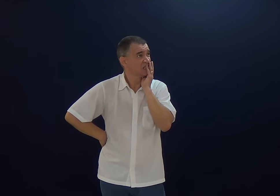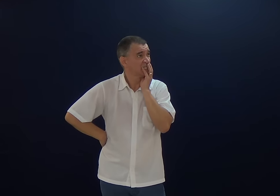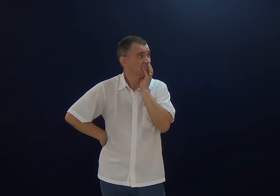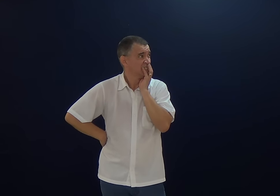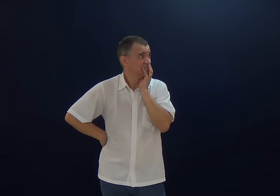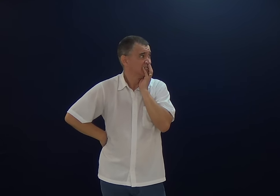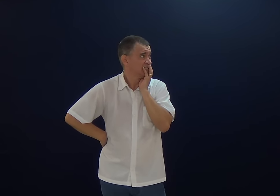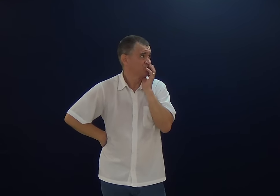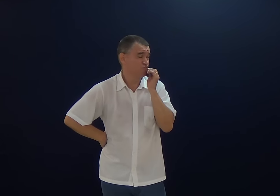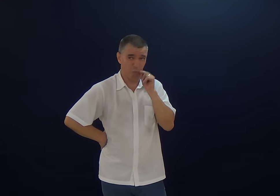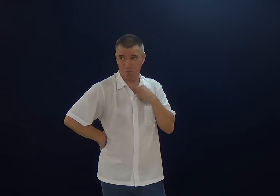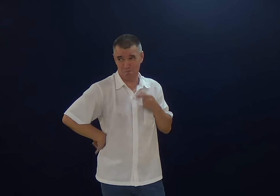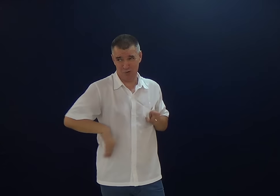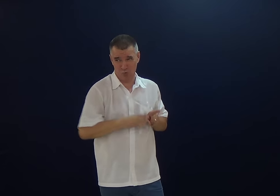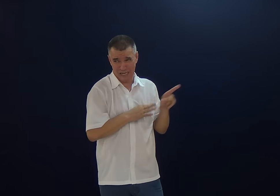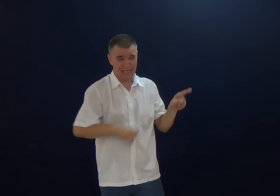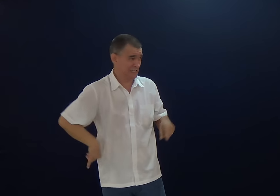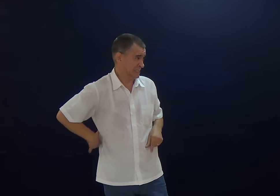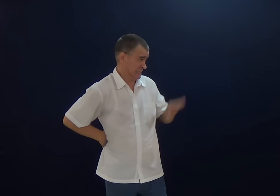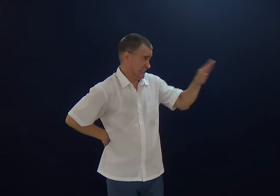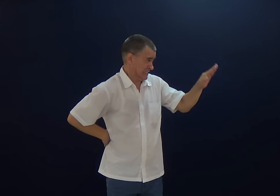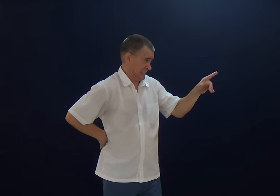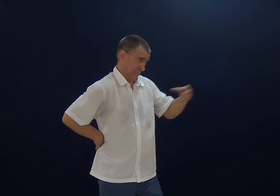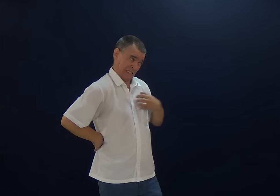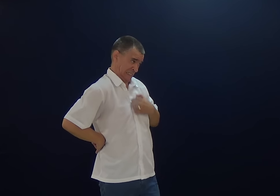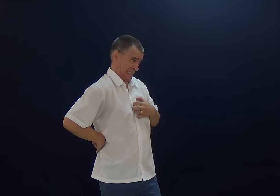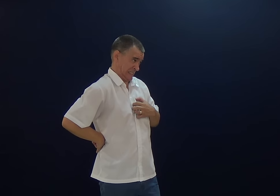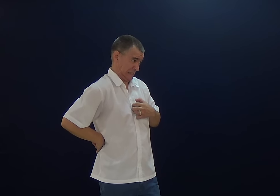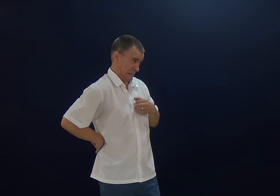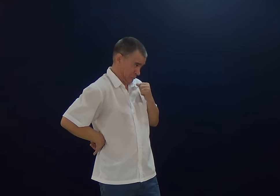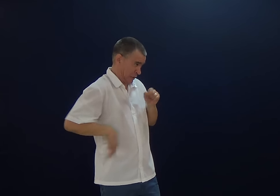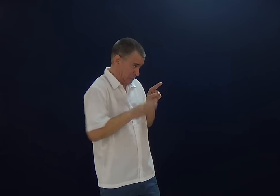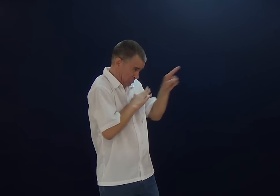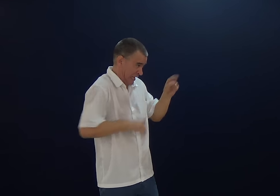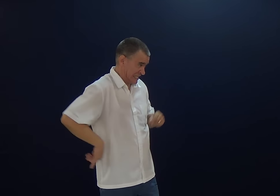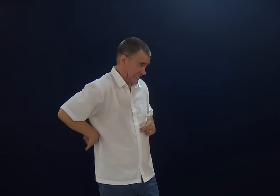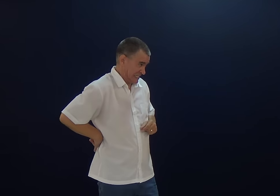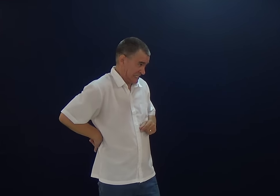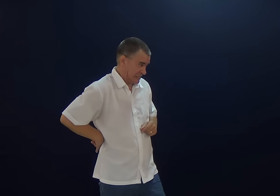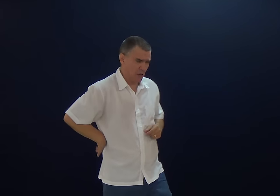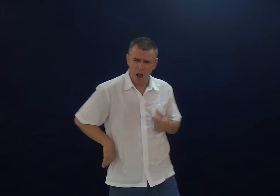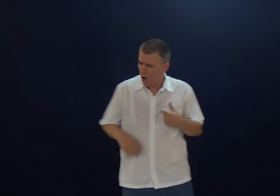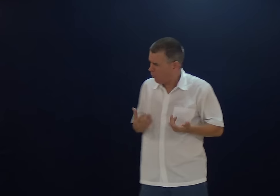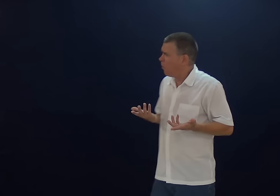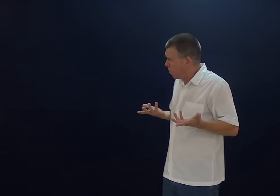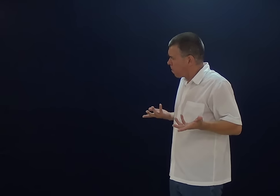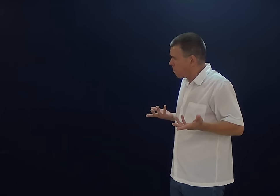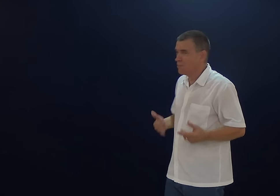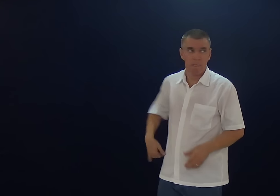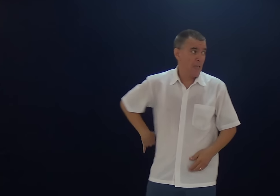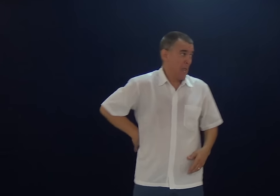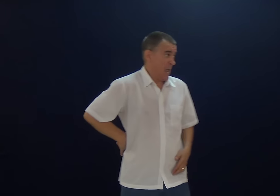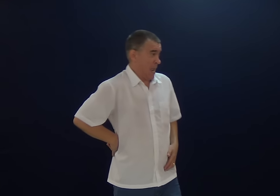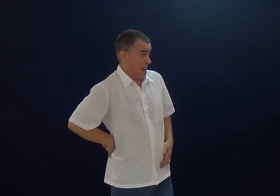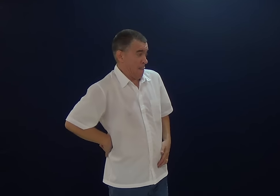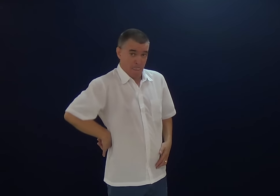agora fala não falo Ah vou desculpa Salomão você não vai ficar chateado comigo não pode falar pode